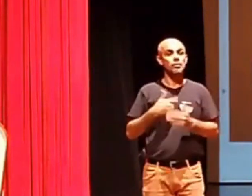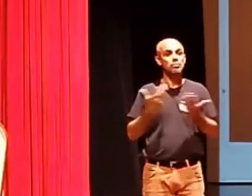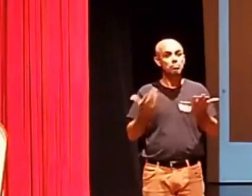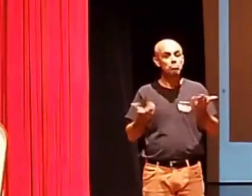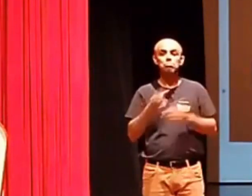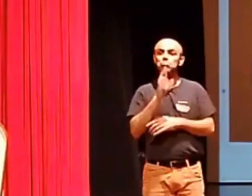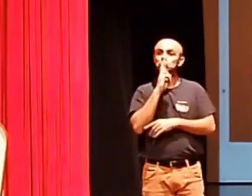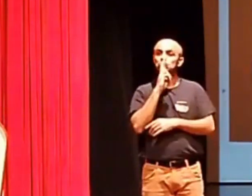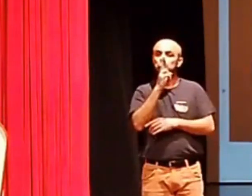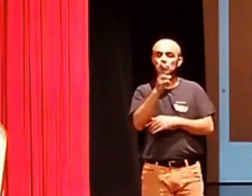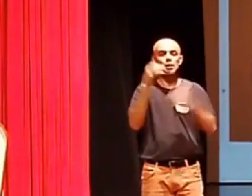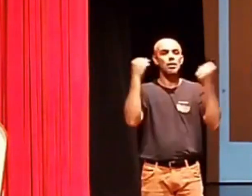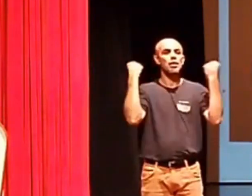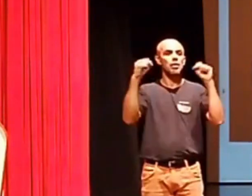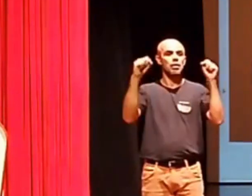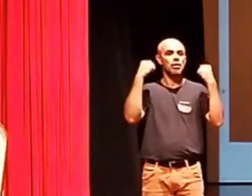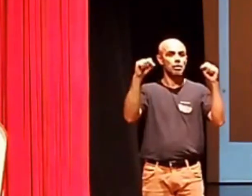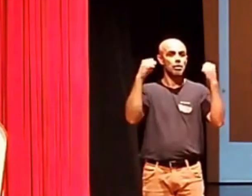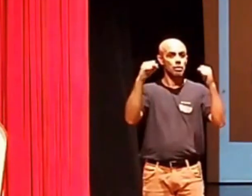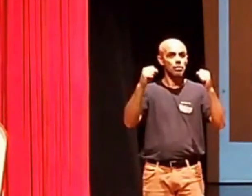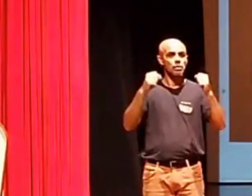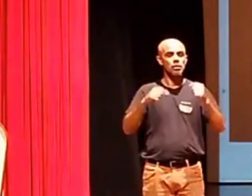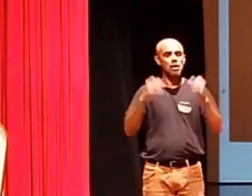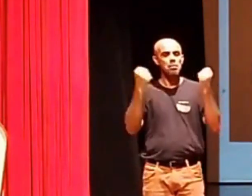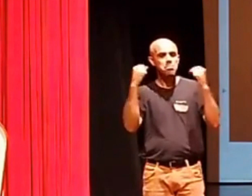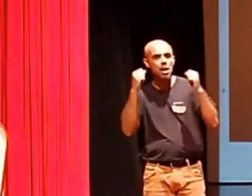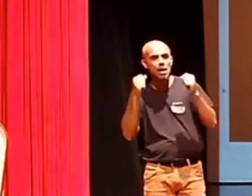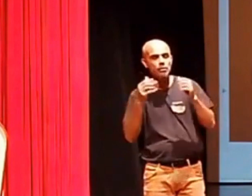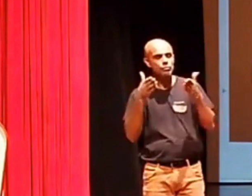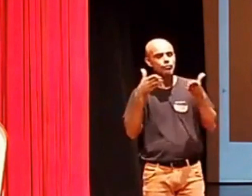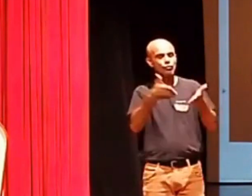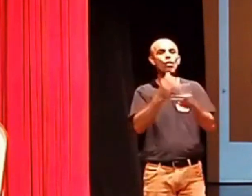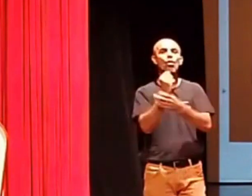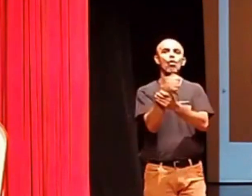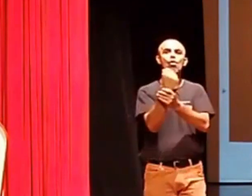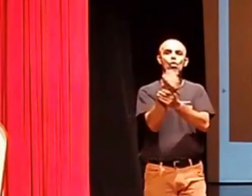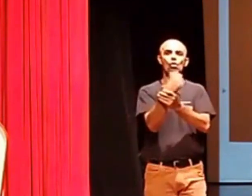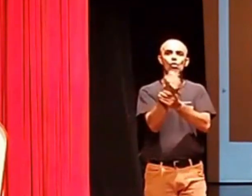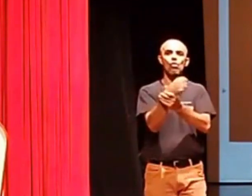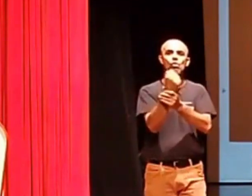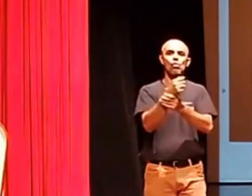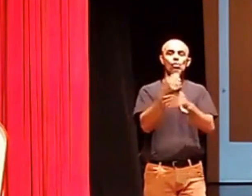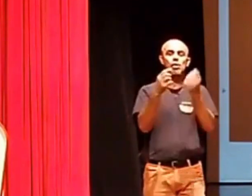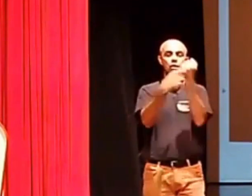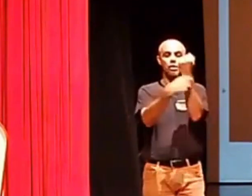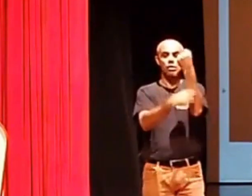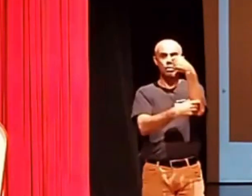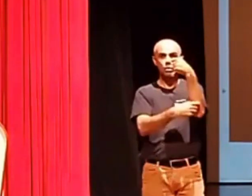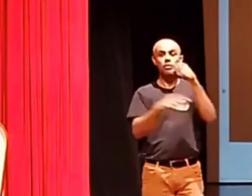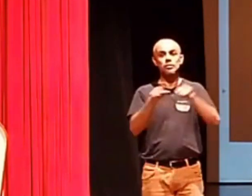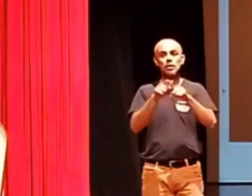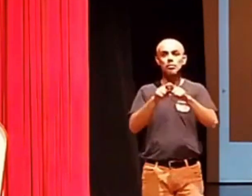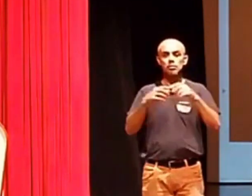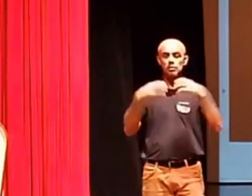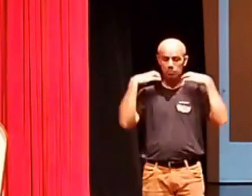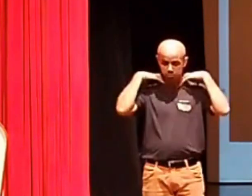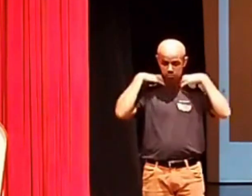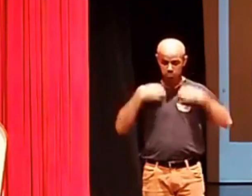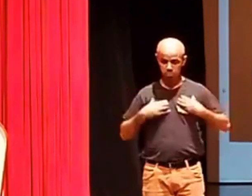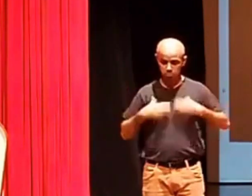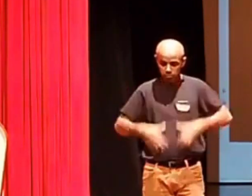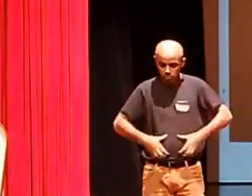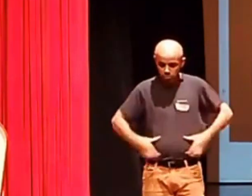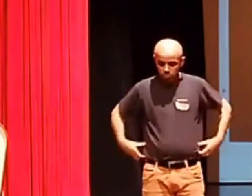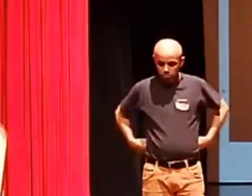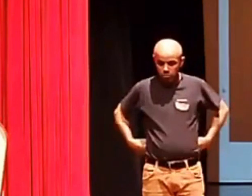recomendam os exercícios fisioterapêuticos específicos para a escoliose, mais o uso de colete durante 23